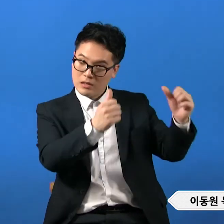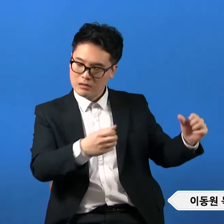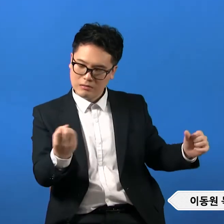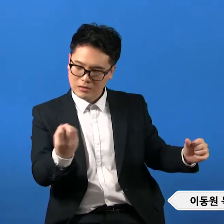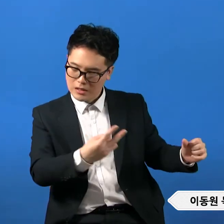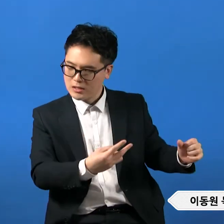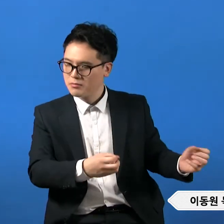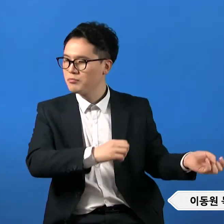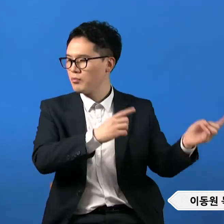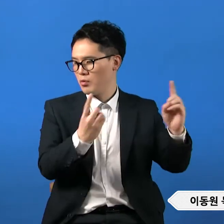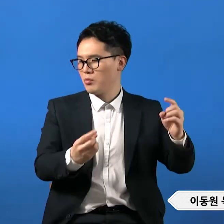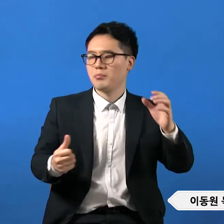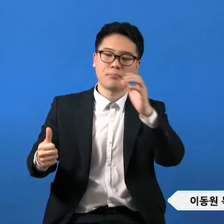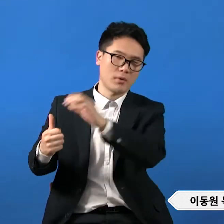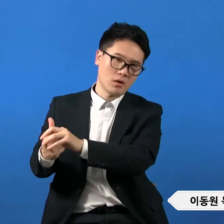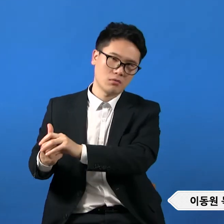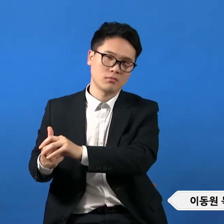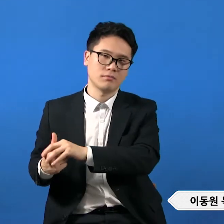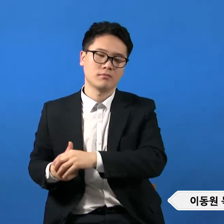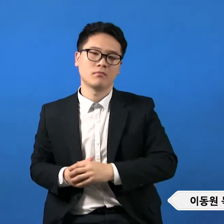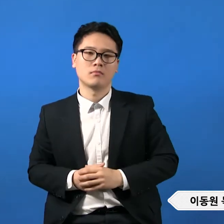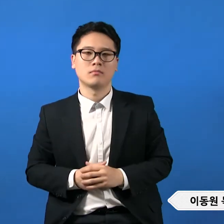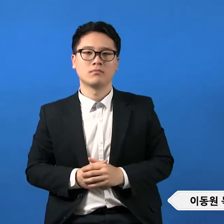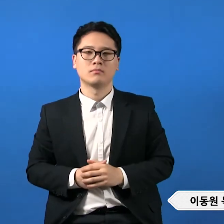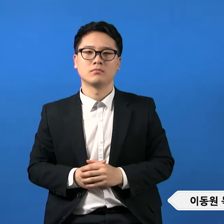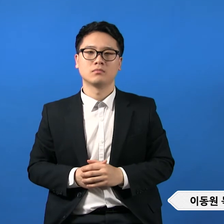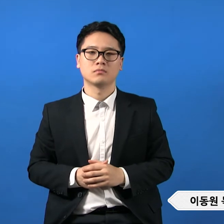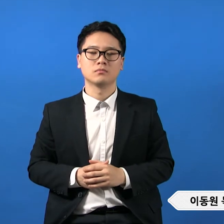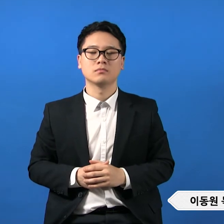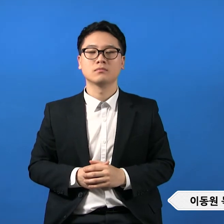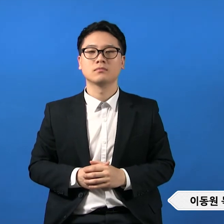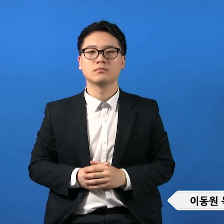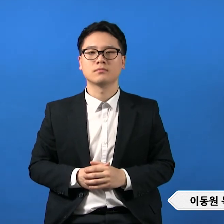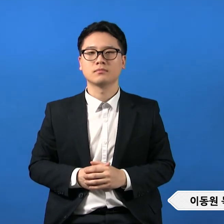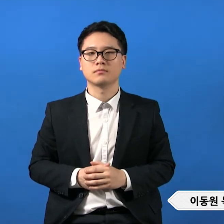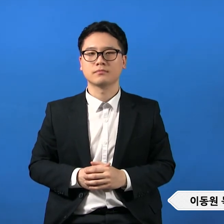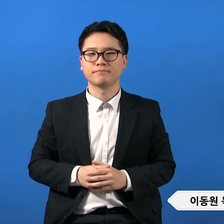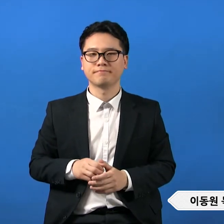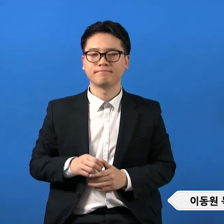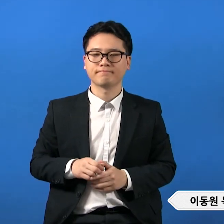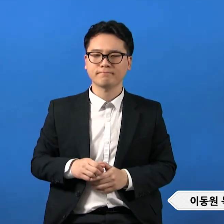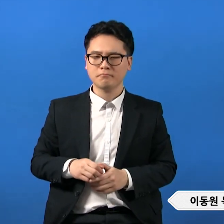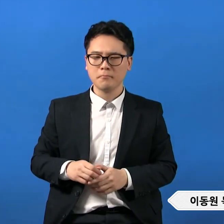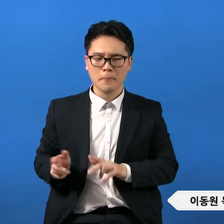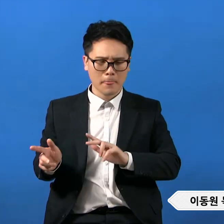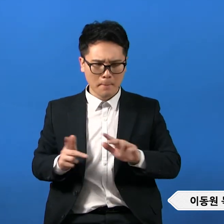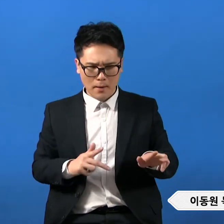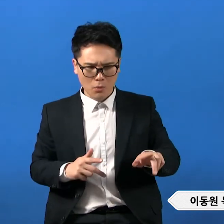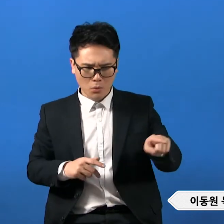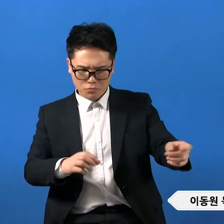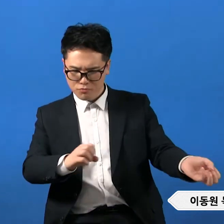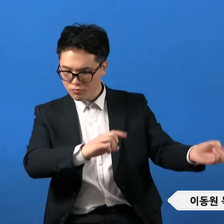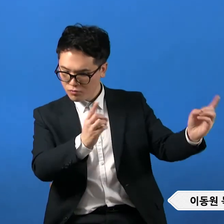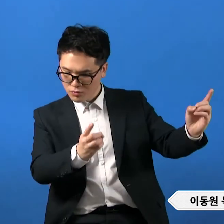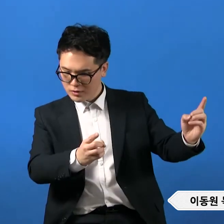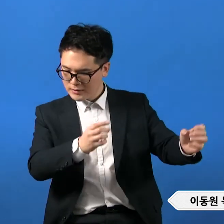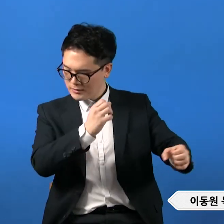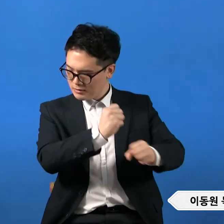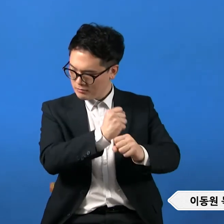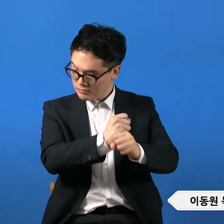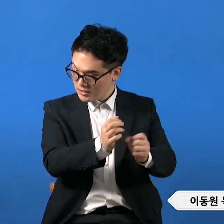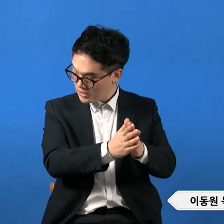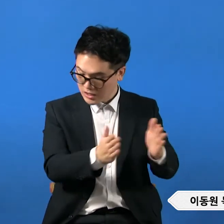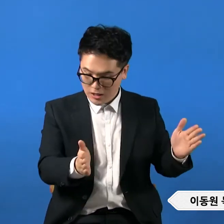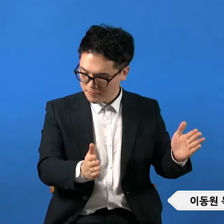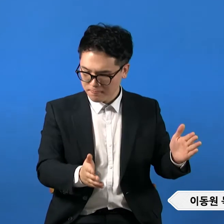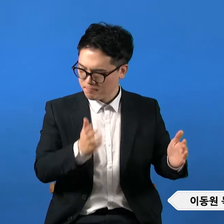이제 컨퍼런스를 갖습니다. 그리고 흥미로운 결정을 합니다. 바로 시작하지 말자. 복원